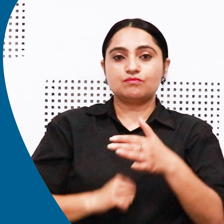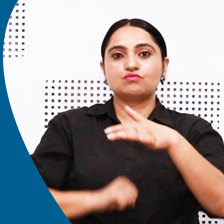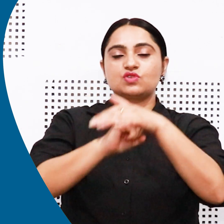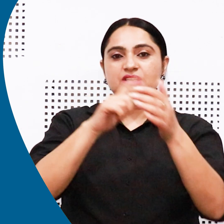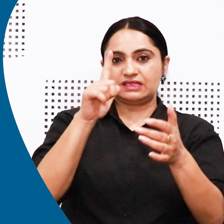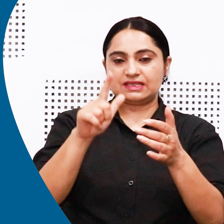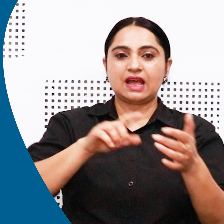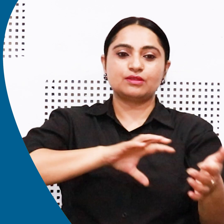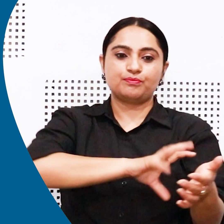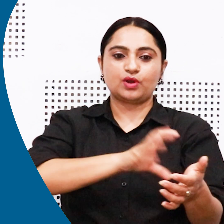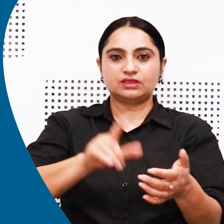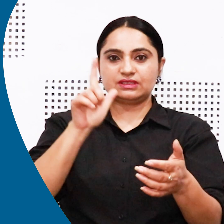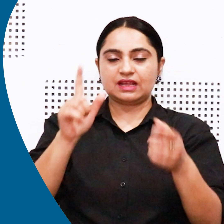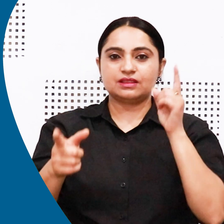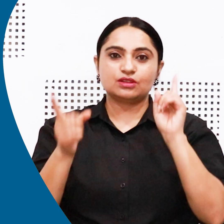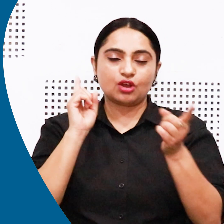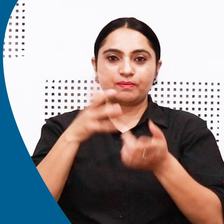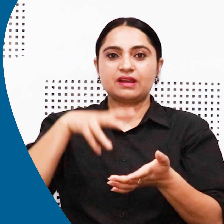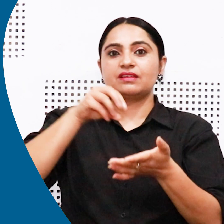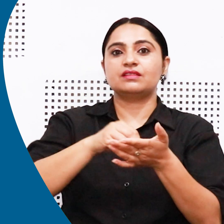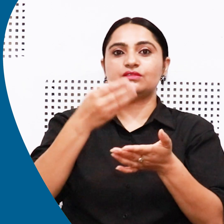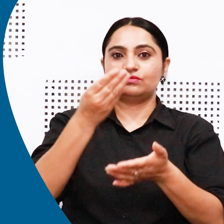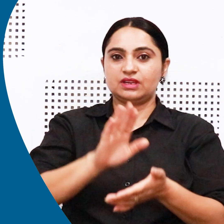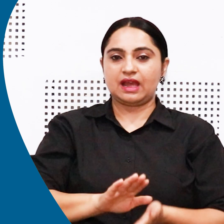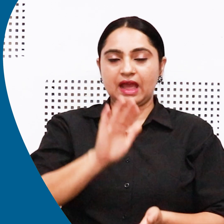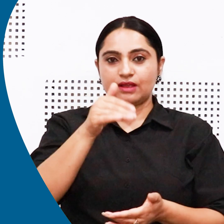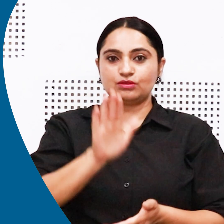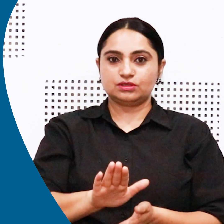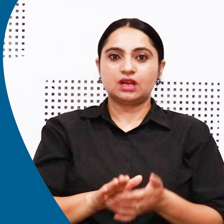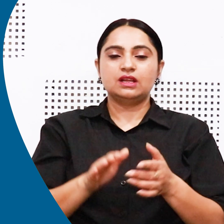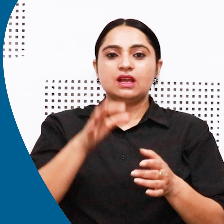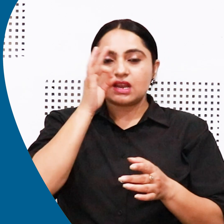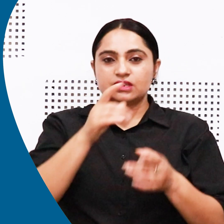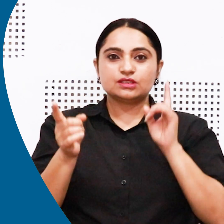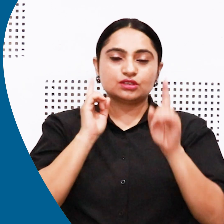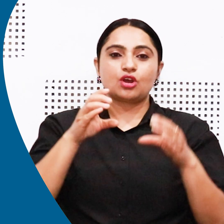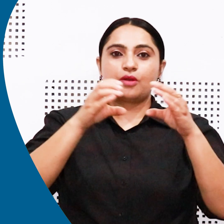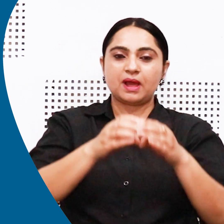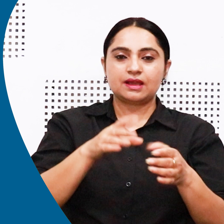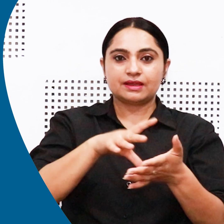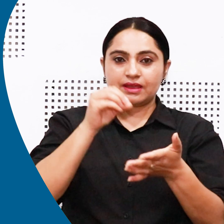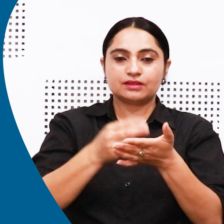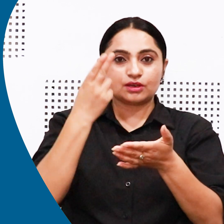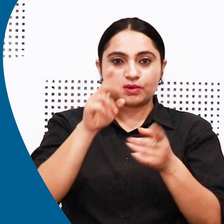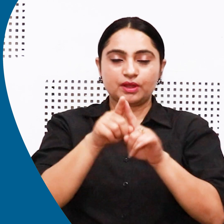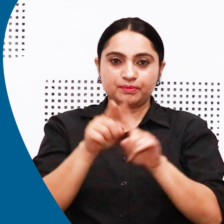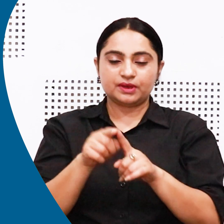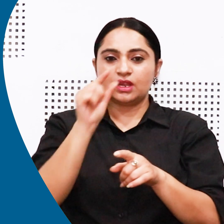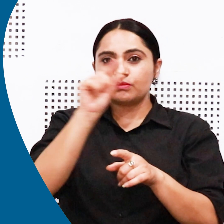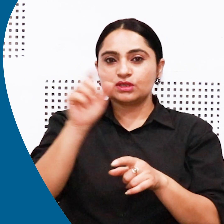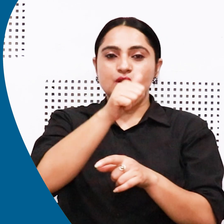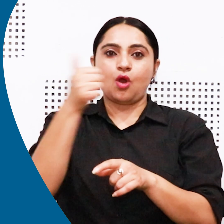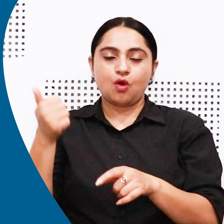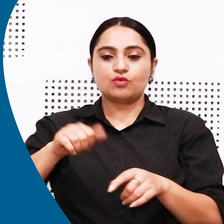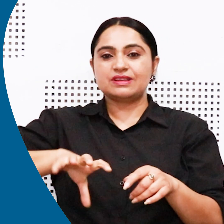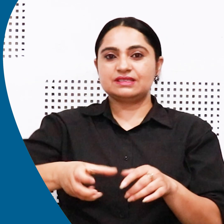मुख्यतः 7 प्रदेशका 7 नगरपालिका केन्द्रित हुँदै आएको छ। निश्चित नगरपालिकामा केन्द्रित भए पनि विषय भने अरू